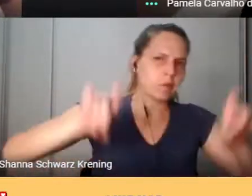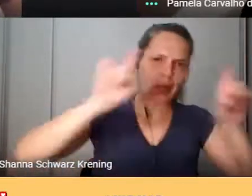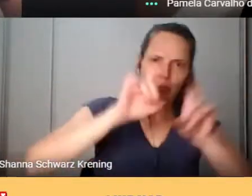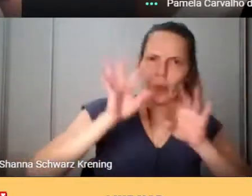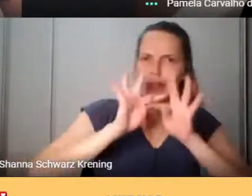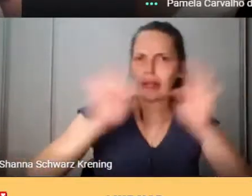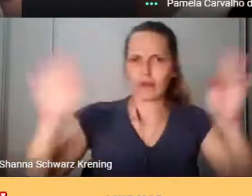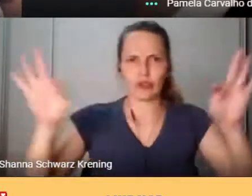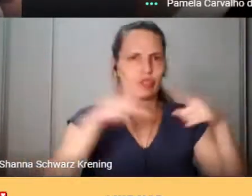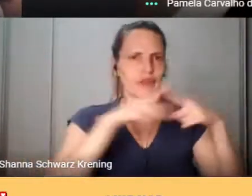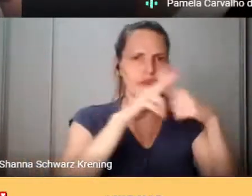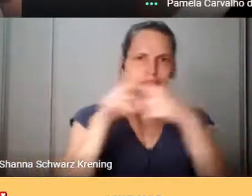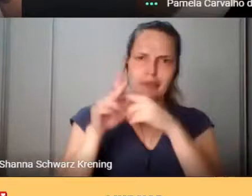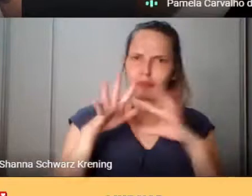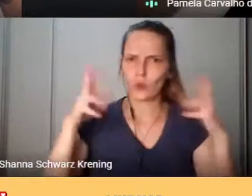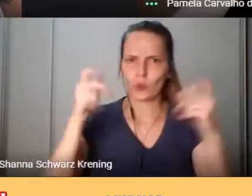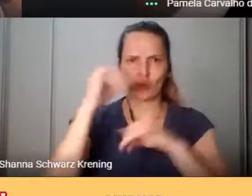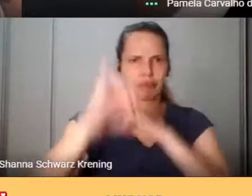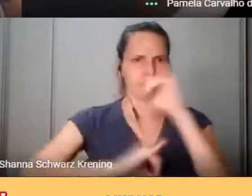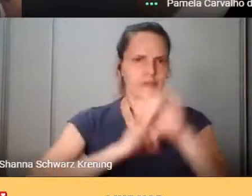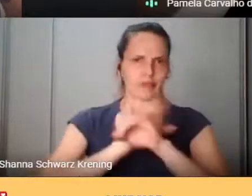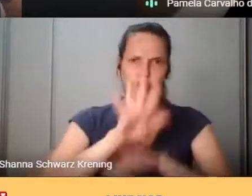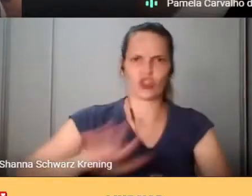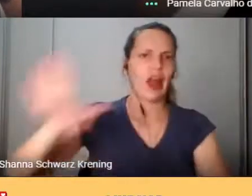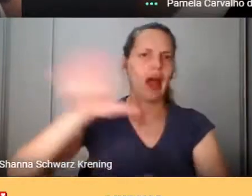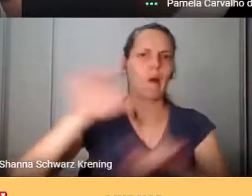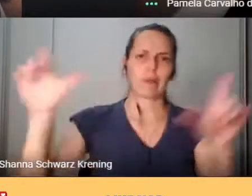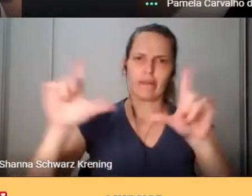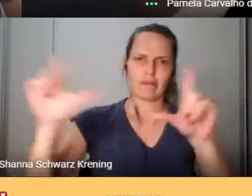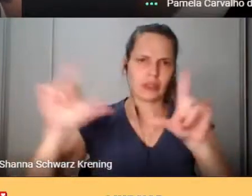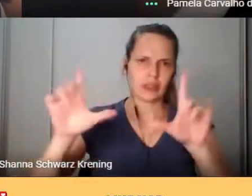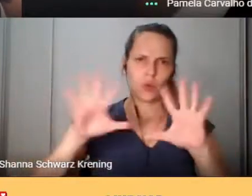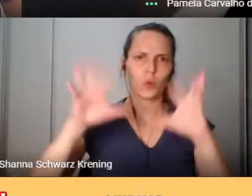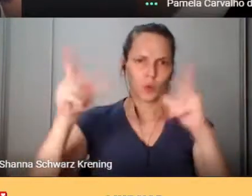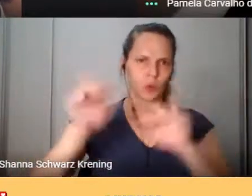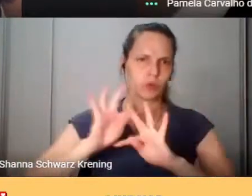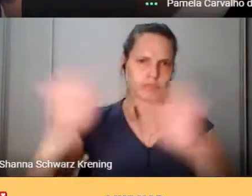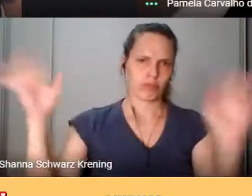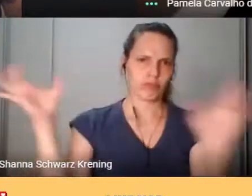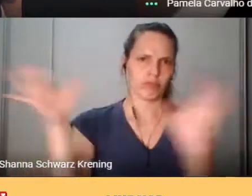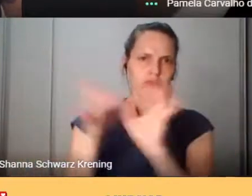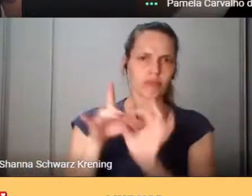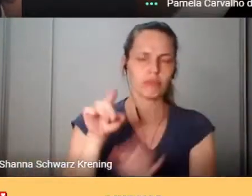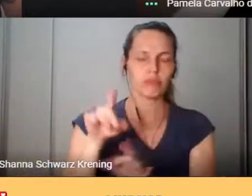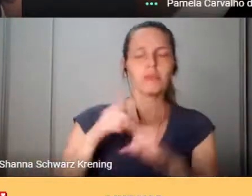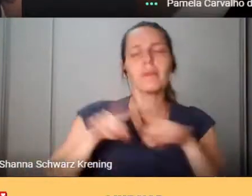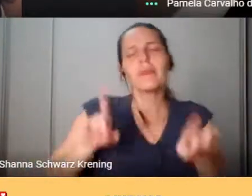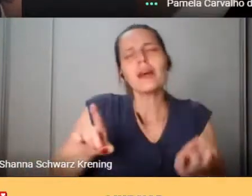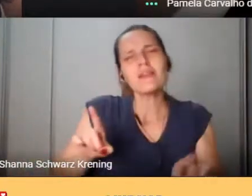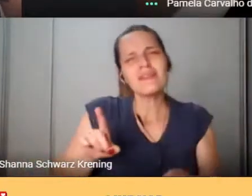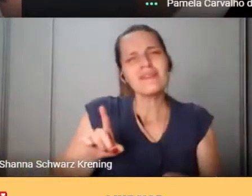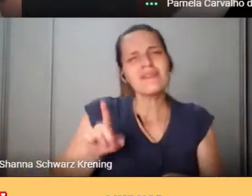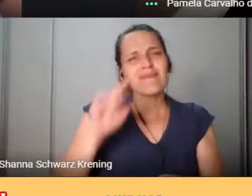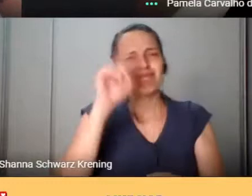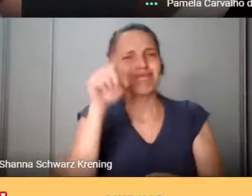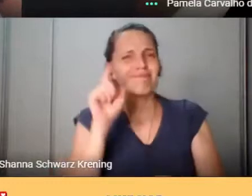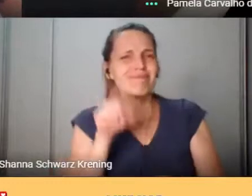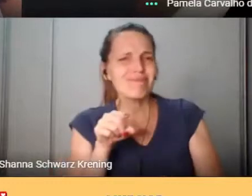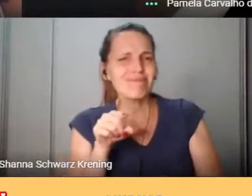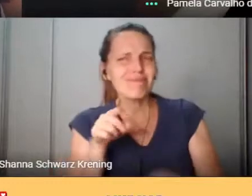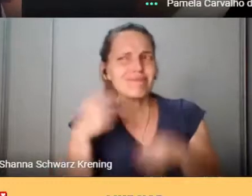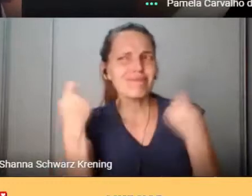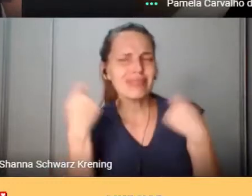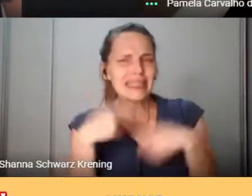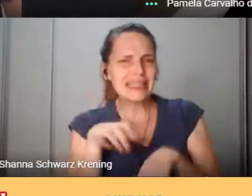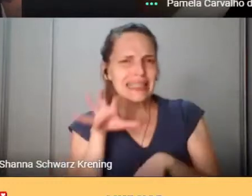a internet, de forma geral, a televisão, mas será que realmente a gente precisa disso, assim, né? Será que a gente não